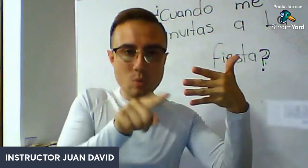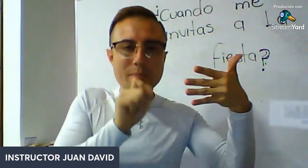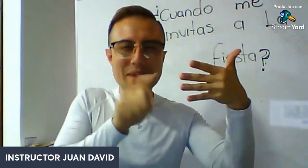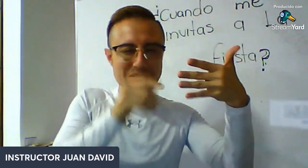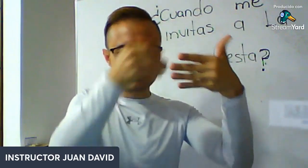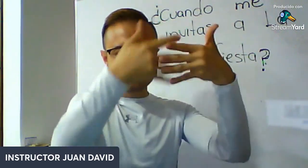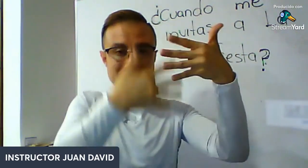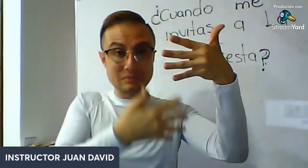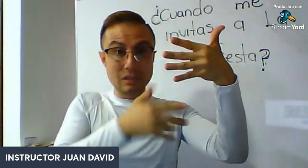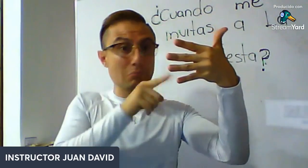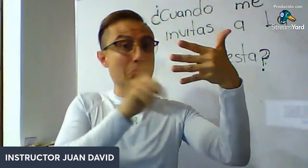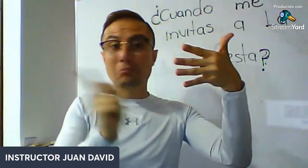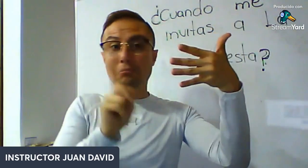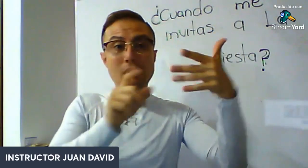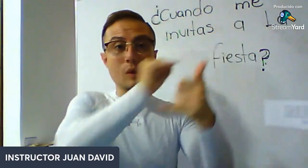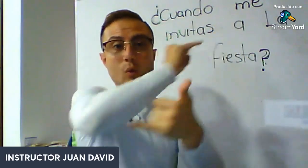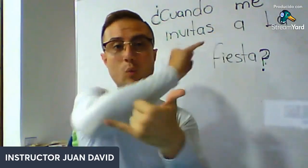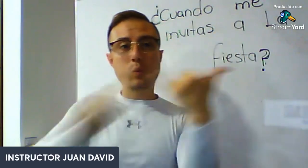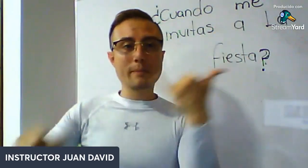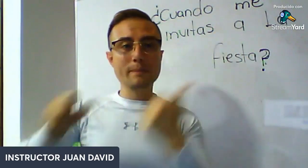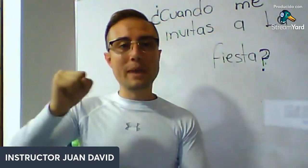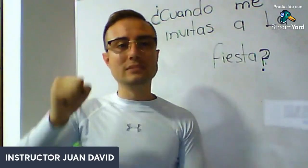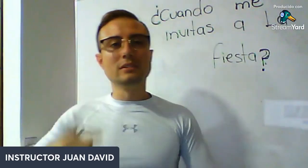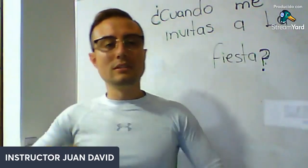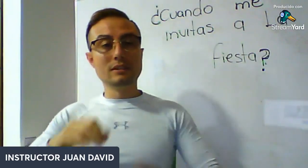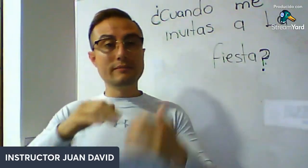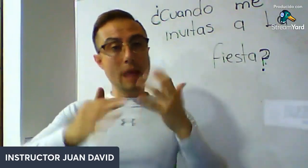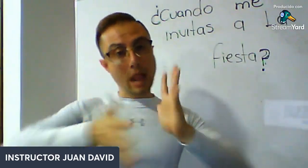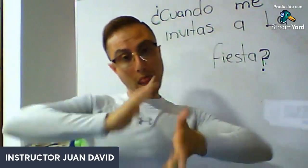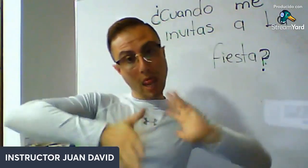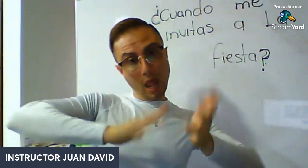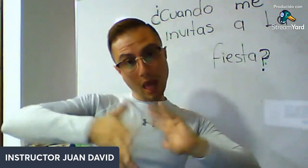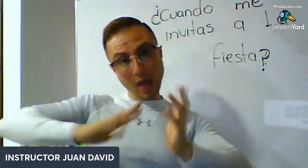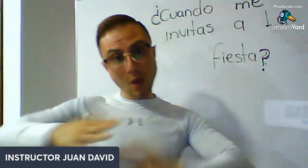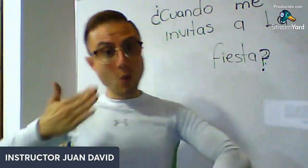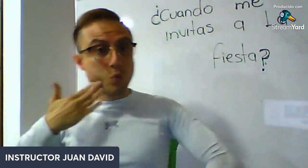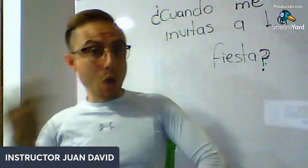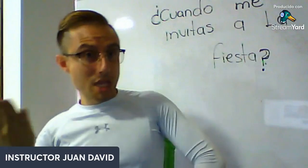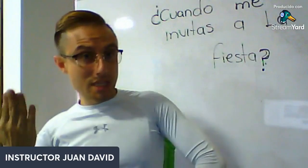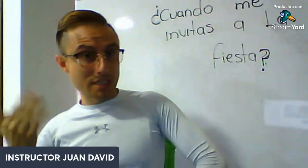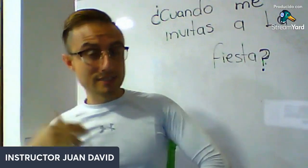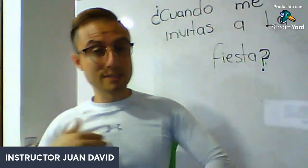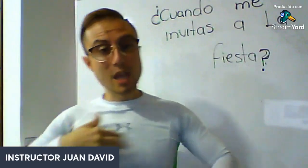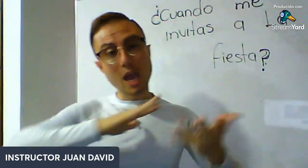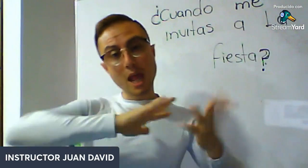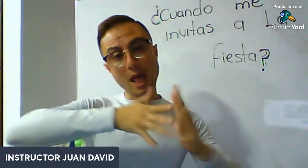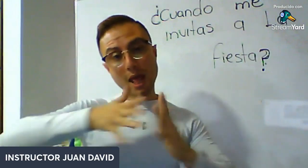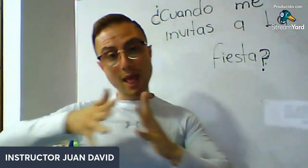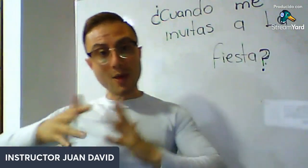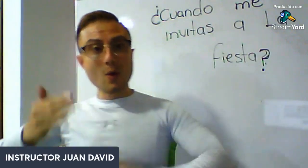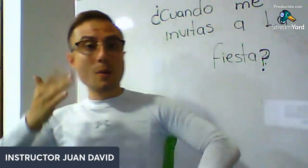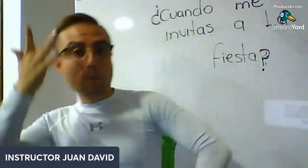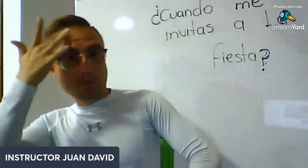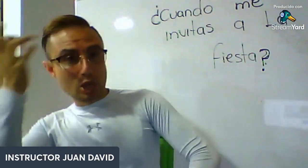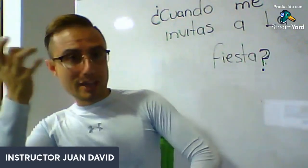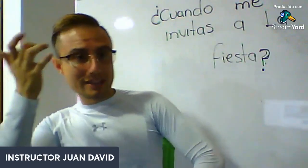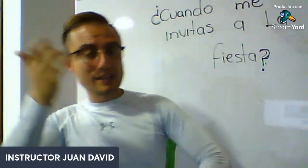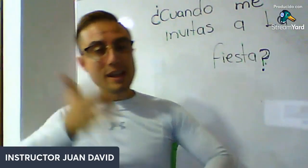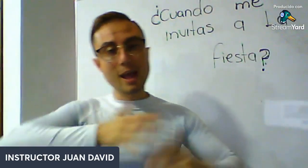señas también tiene esas señas pero estas señas se colocan es a lo último en lengua de señas si yo digo el